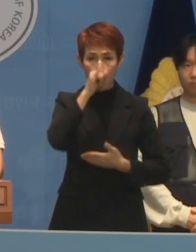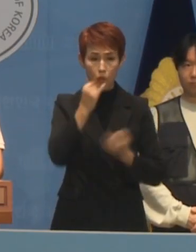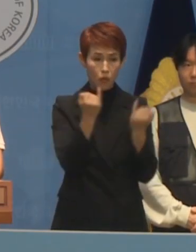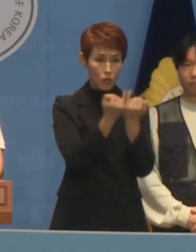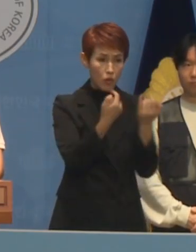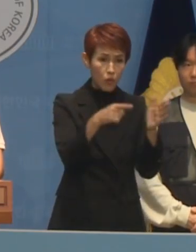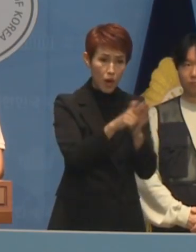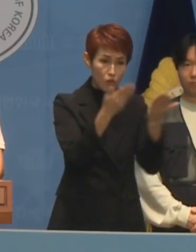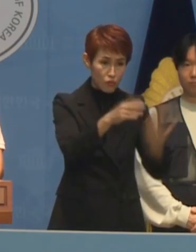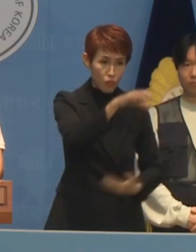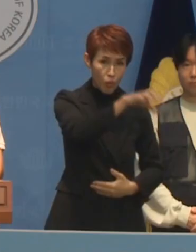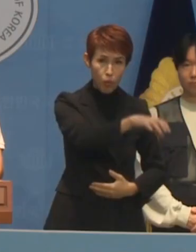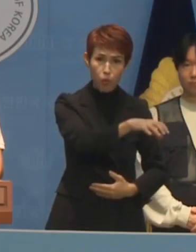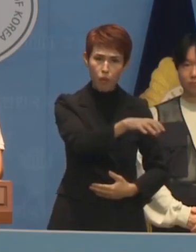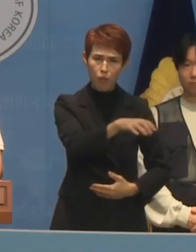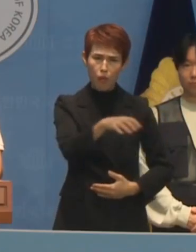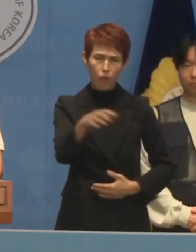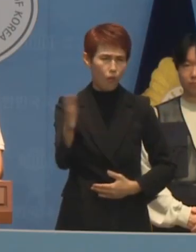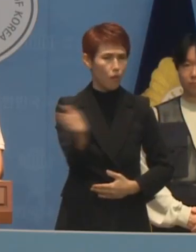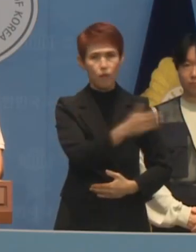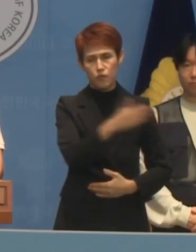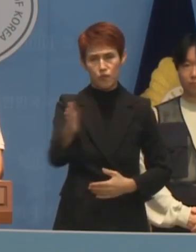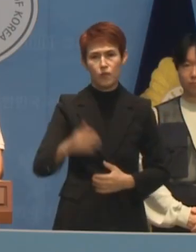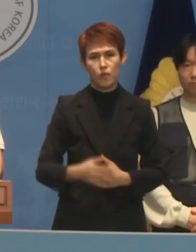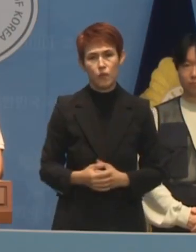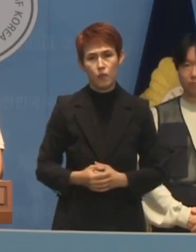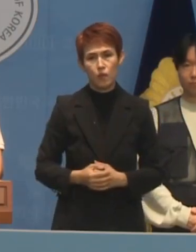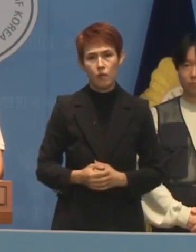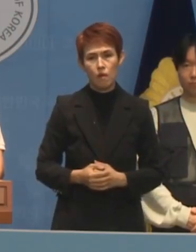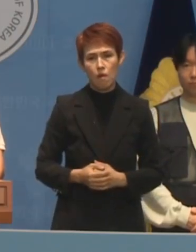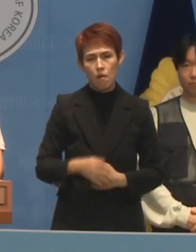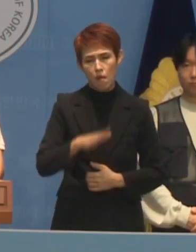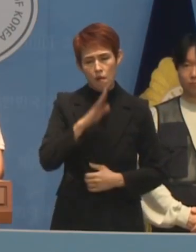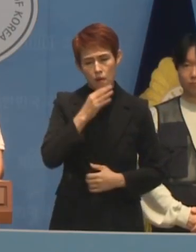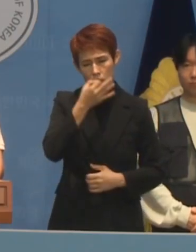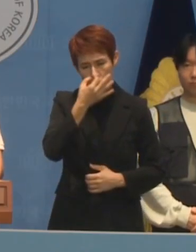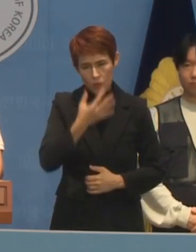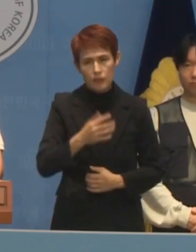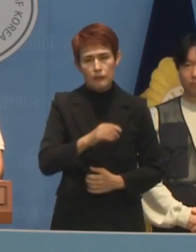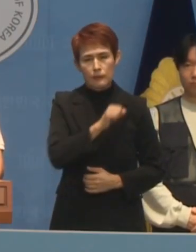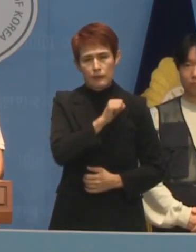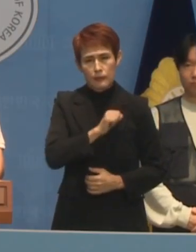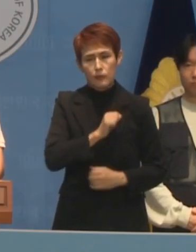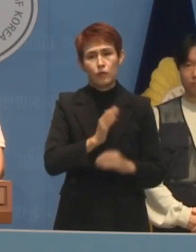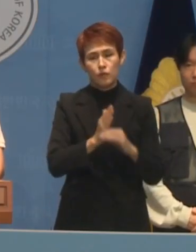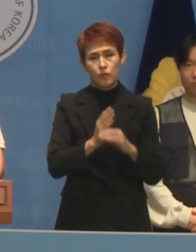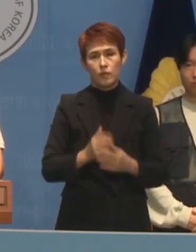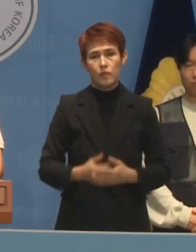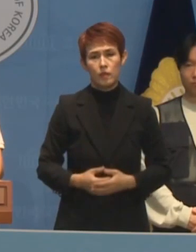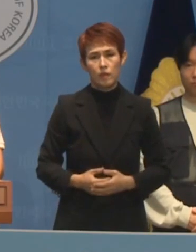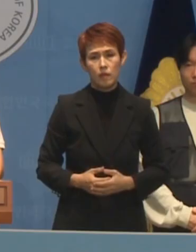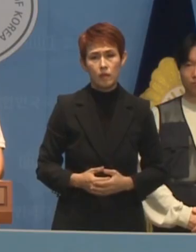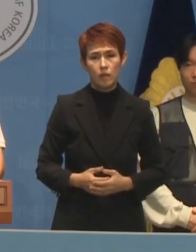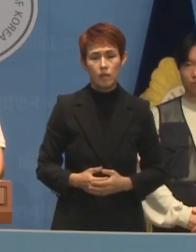위한 휴게시설은 거의 전무한 상태로 하루하루를 힘겹게 버티고 있습니다.